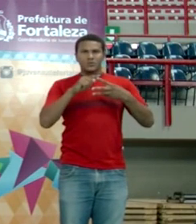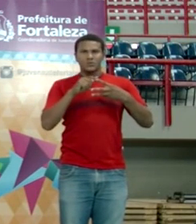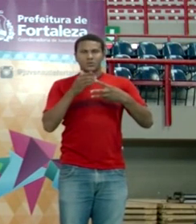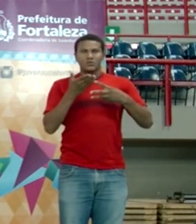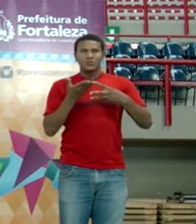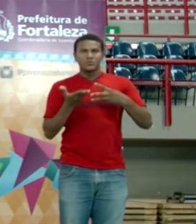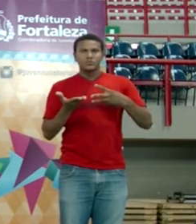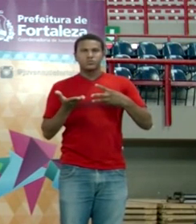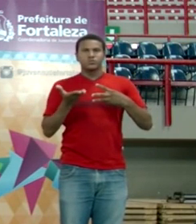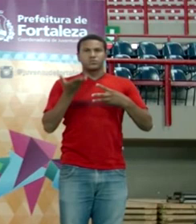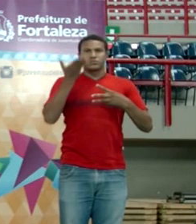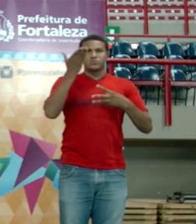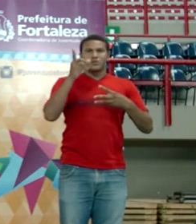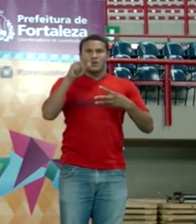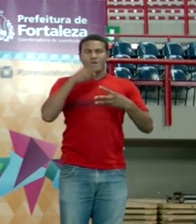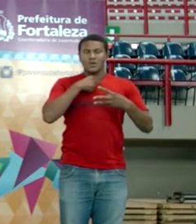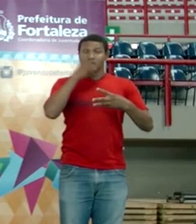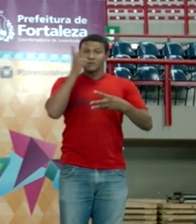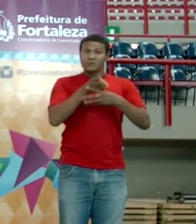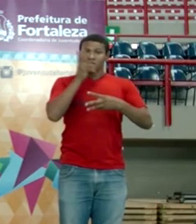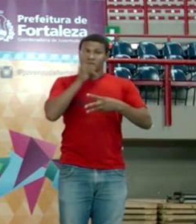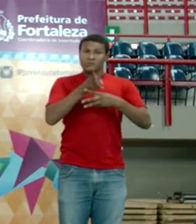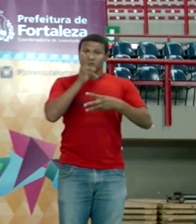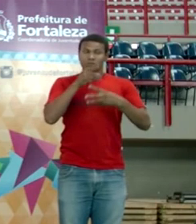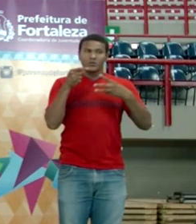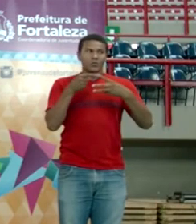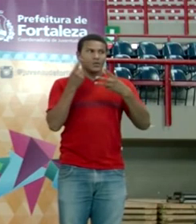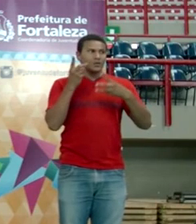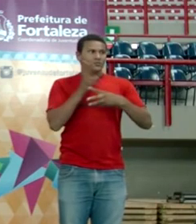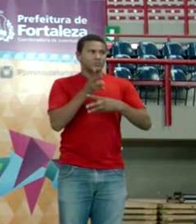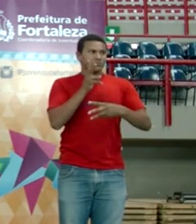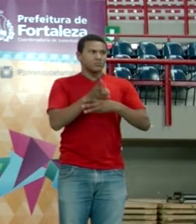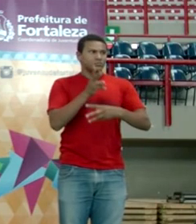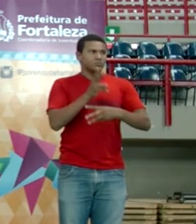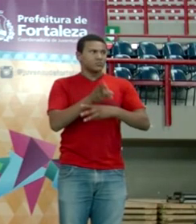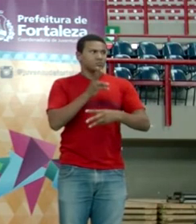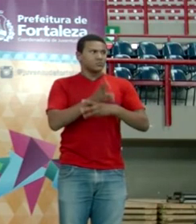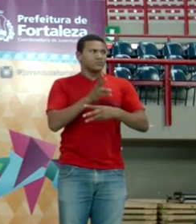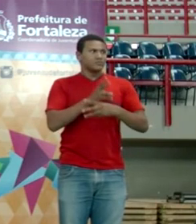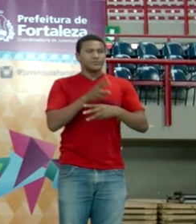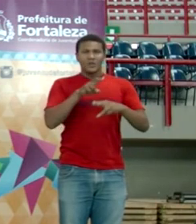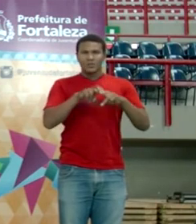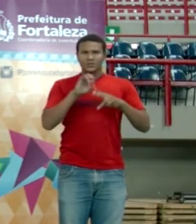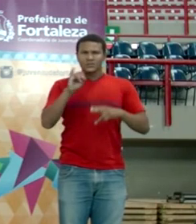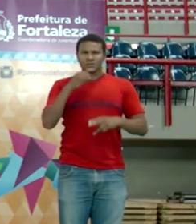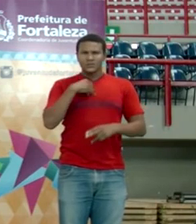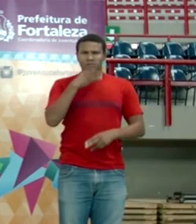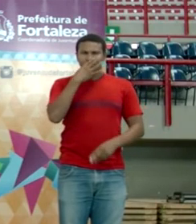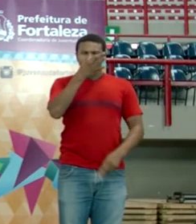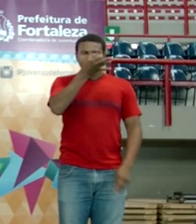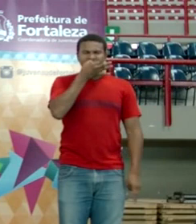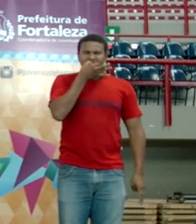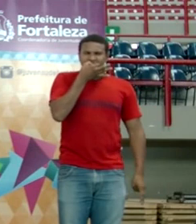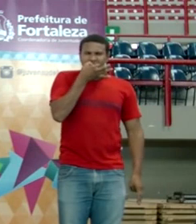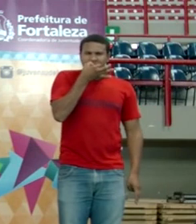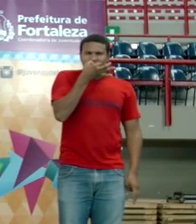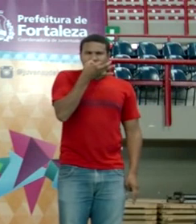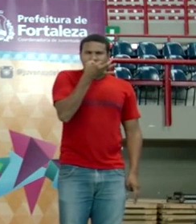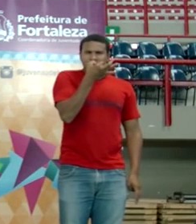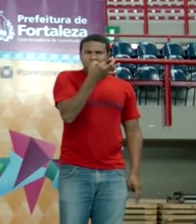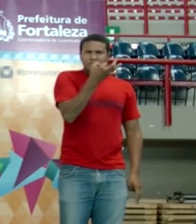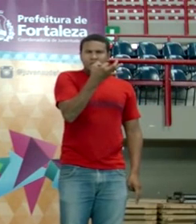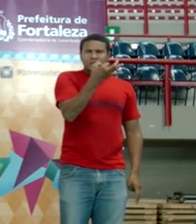A altura tem a ver com frequência. Então, o som agudo é um som